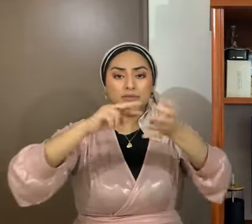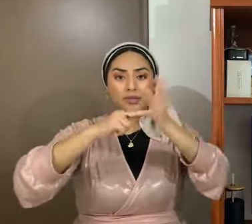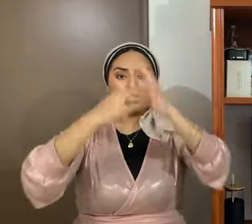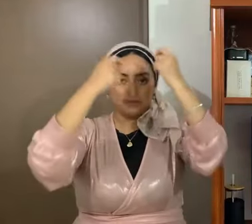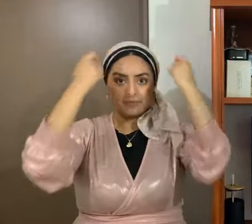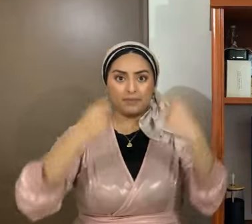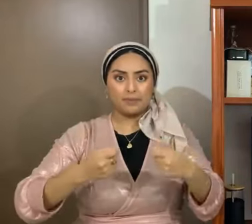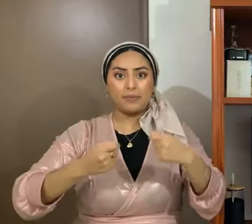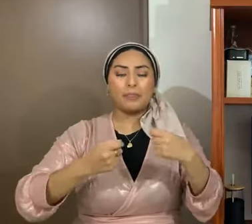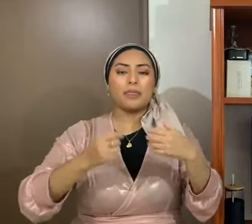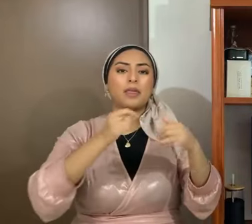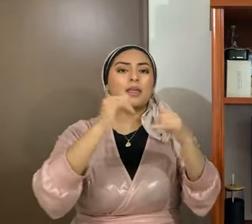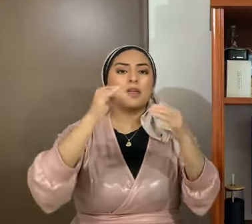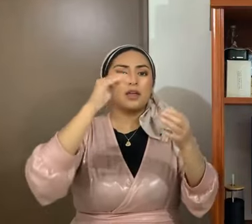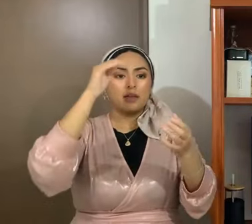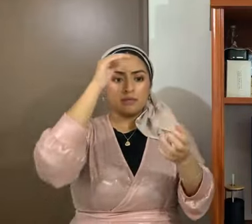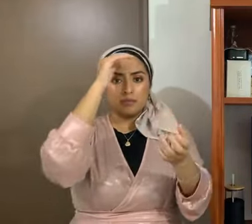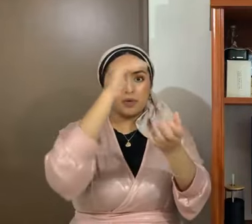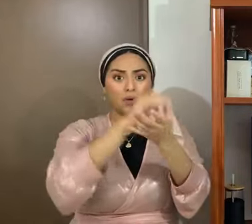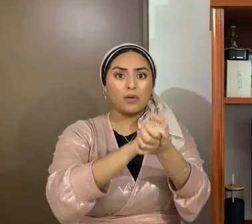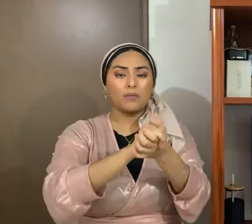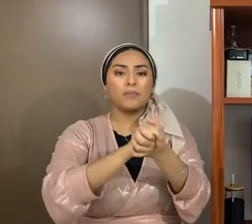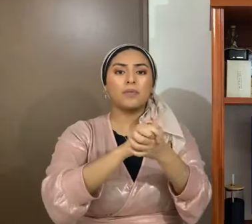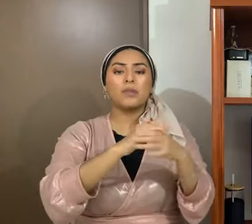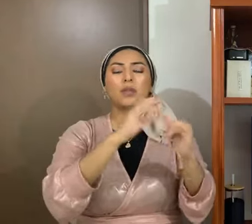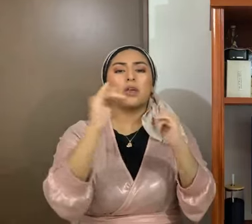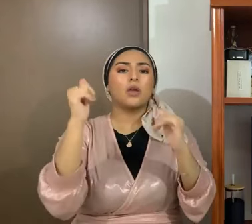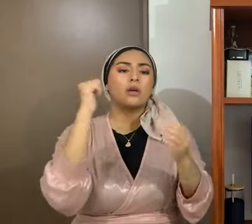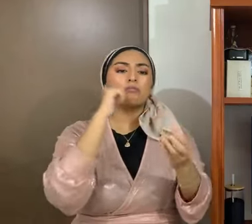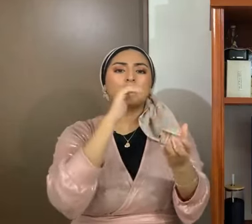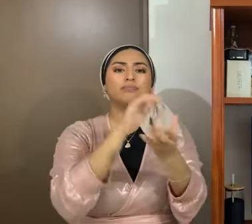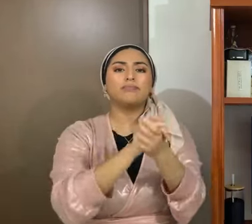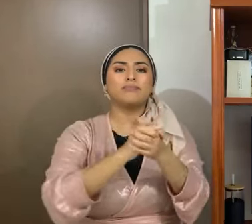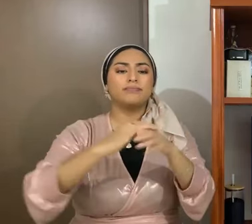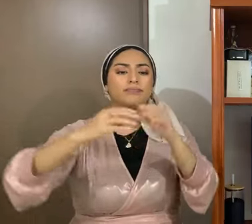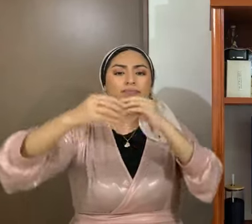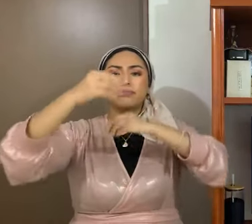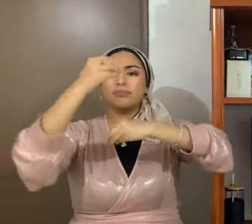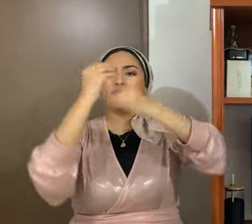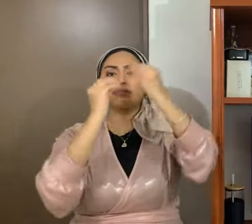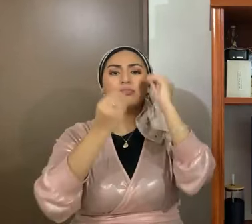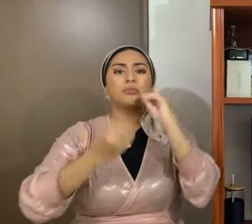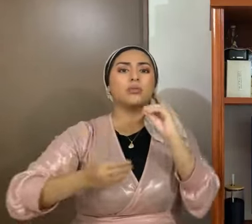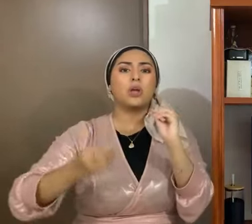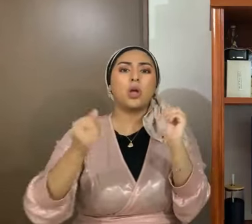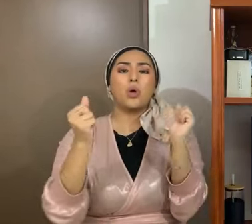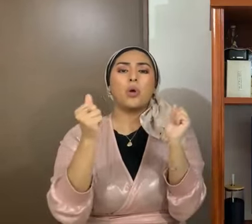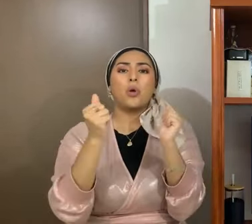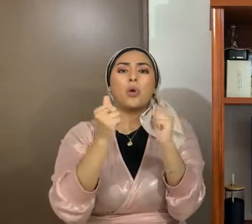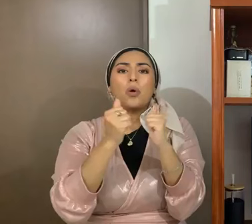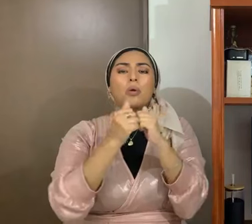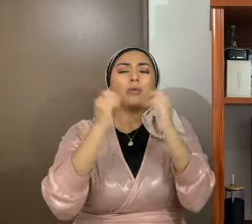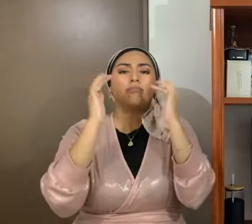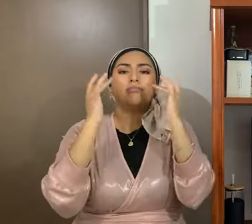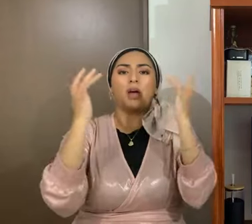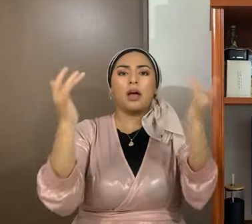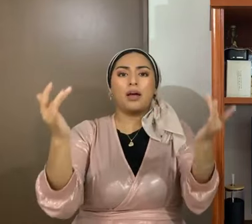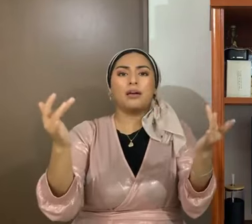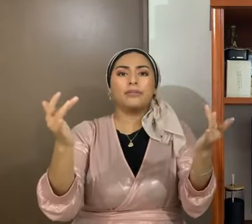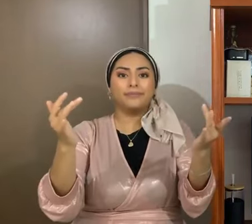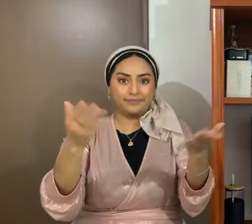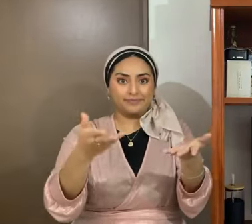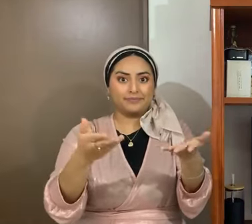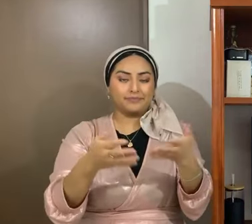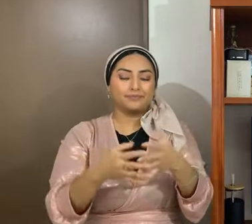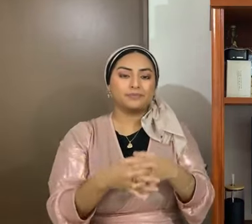talit. Como a novio me atavió y como a novia adornada con sus joyas. Ahí